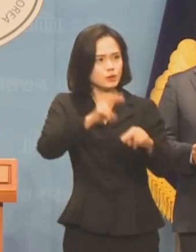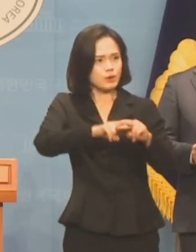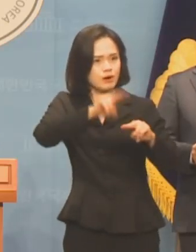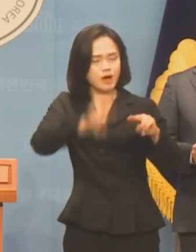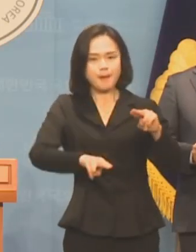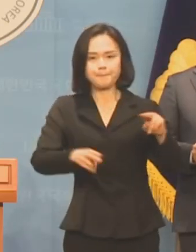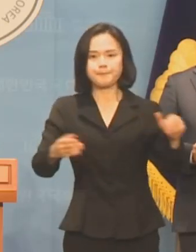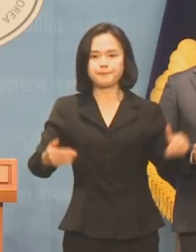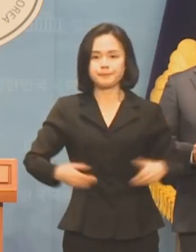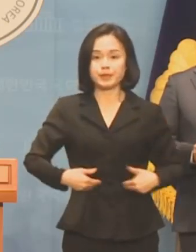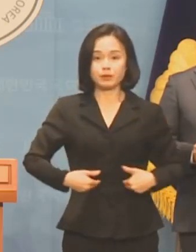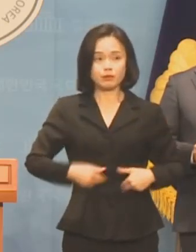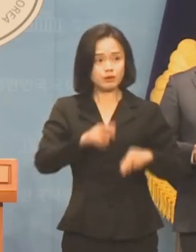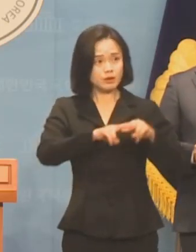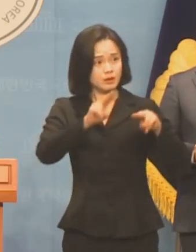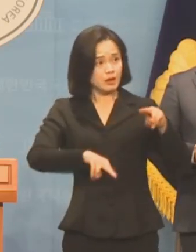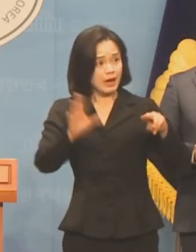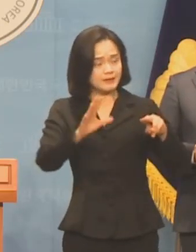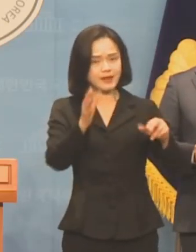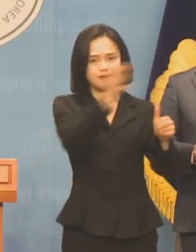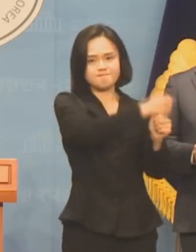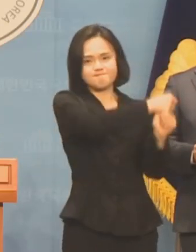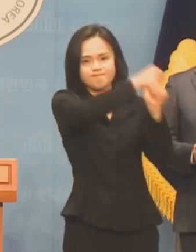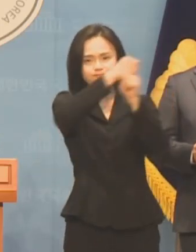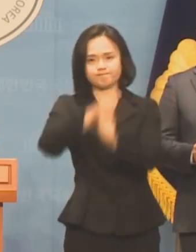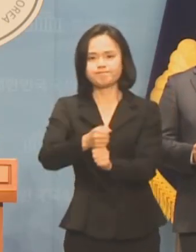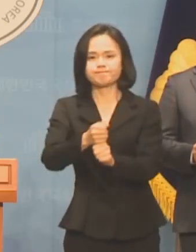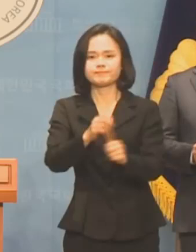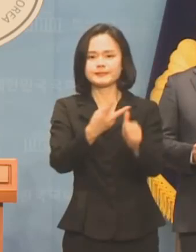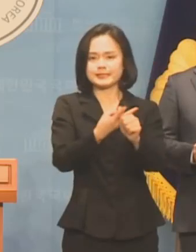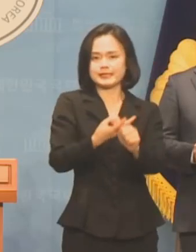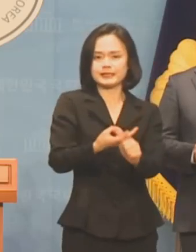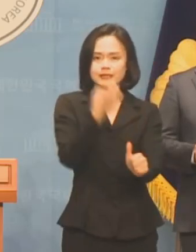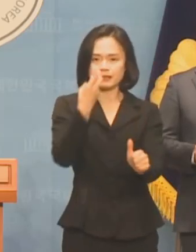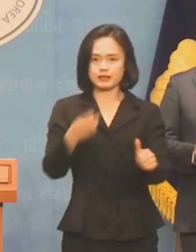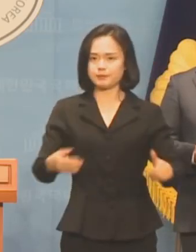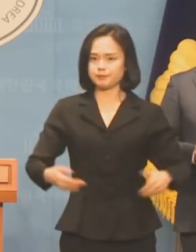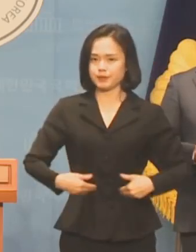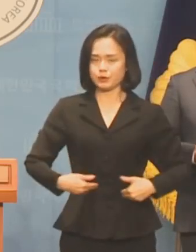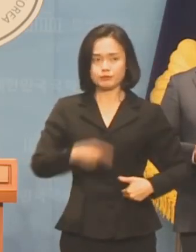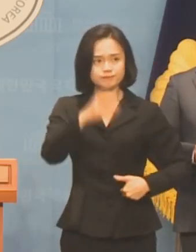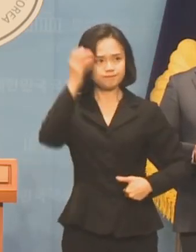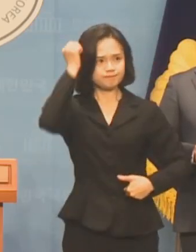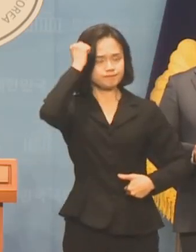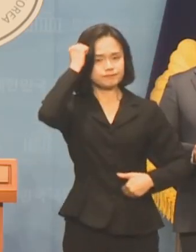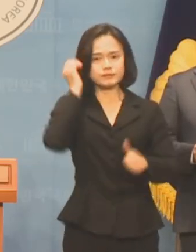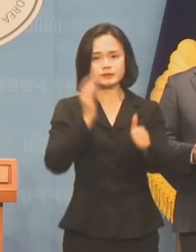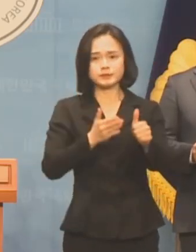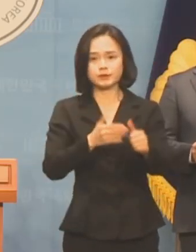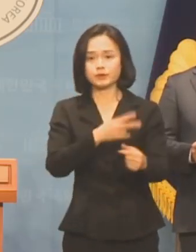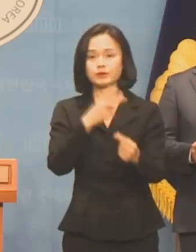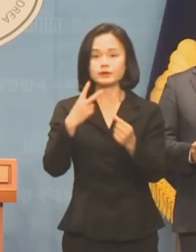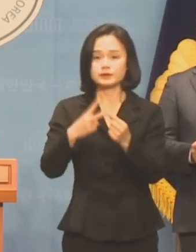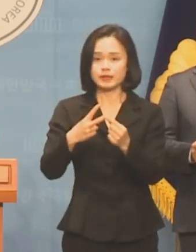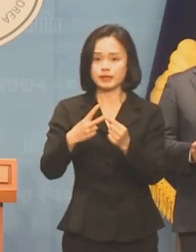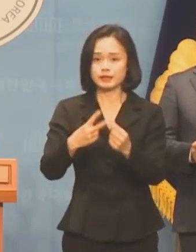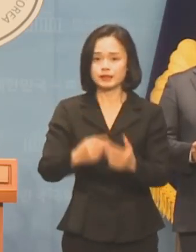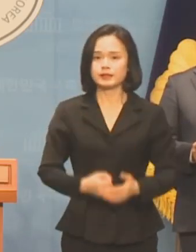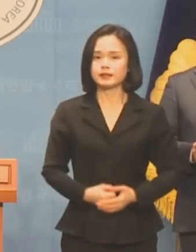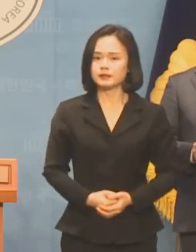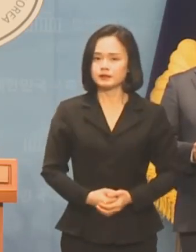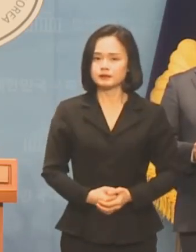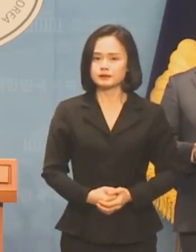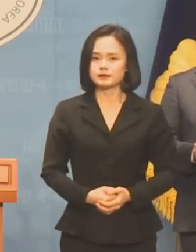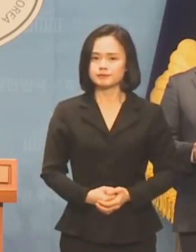내려오지 않는다면 끌어내리는 방법밖에는 없다는 것을 명심하기 바랍니다. 둘째, 또한